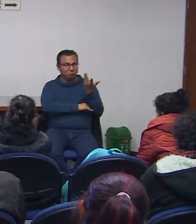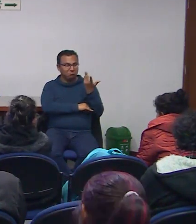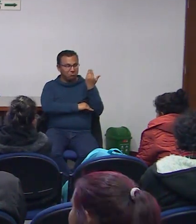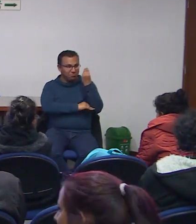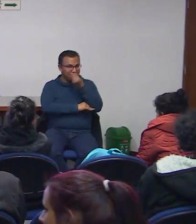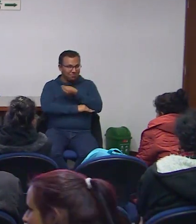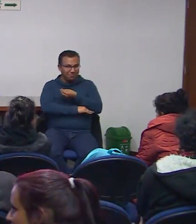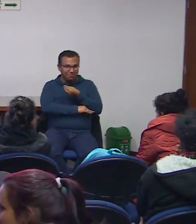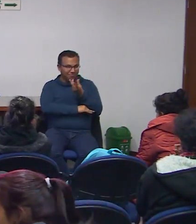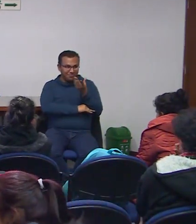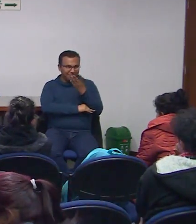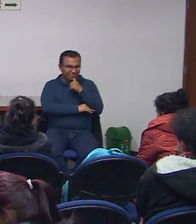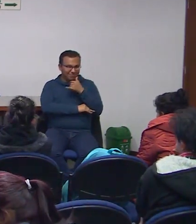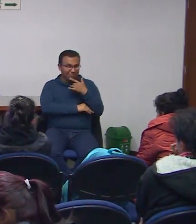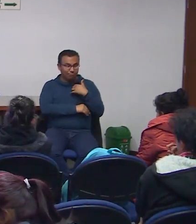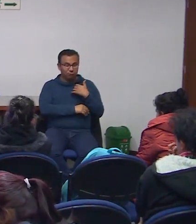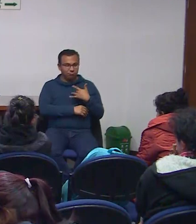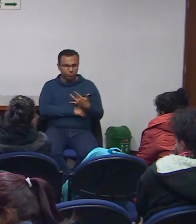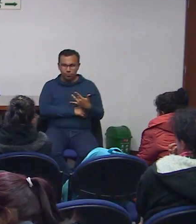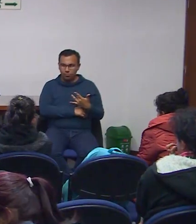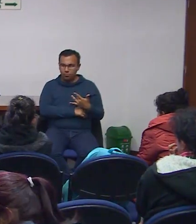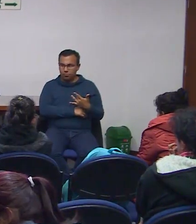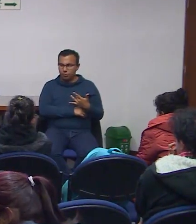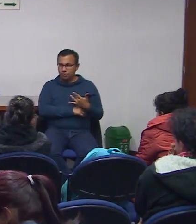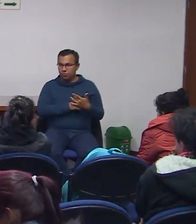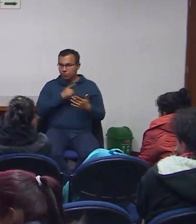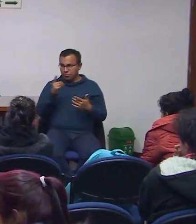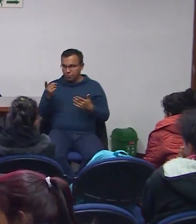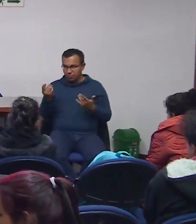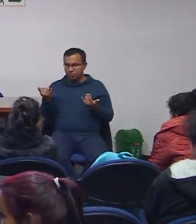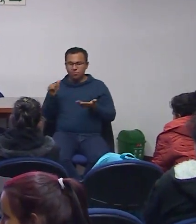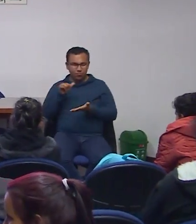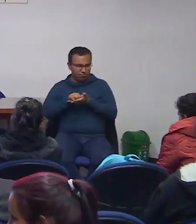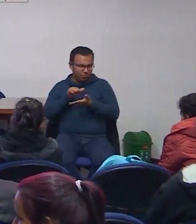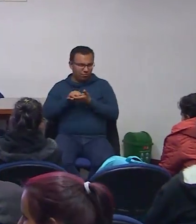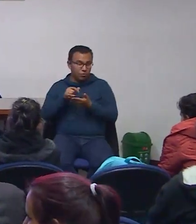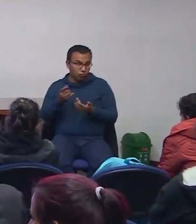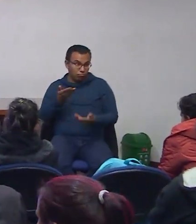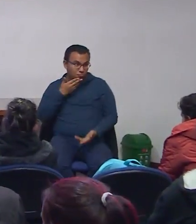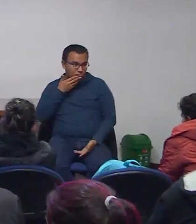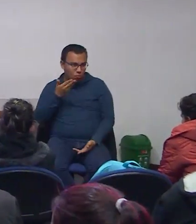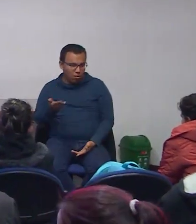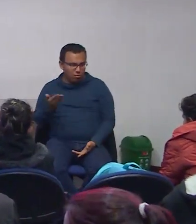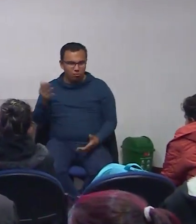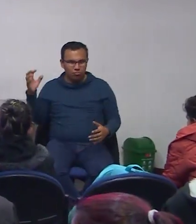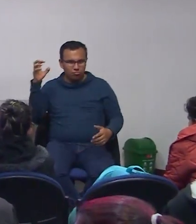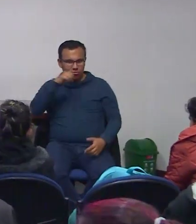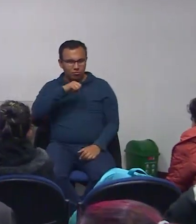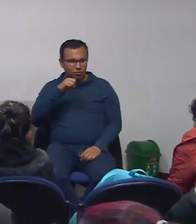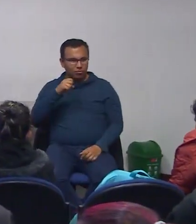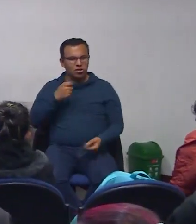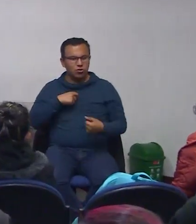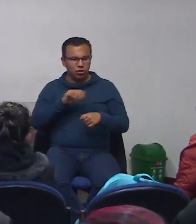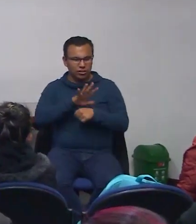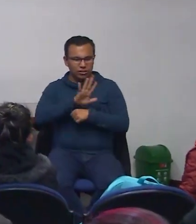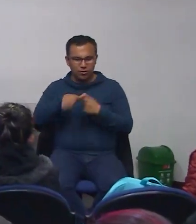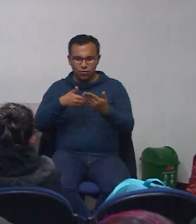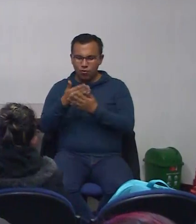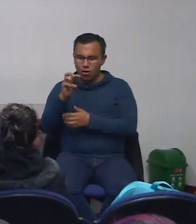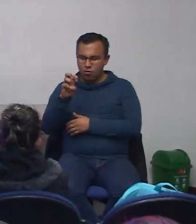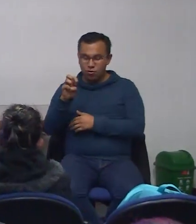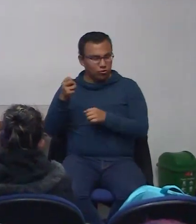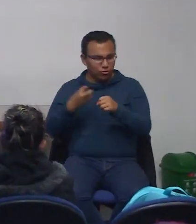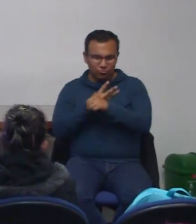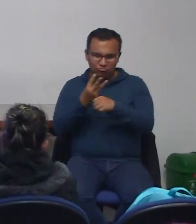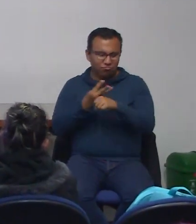la como la disposición Bueno eso es muy bueno porque en TR horas hago cosas